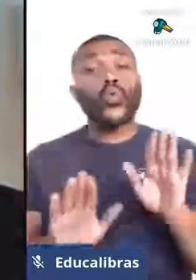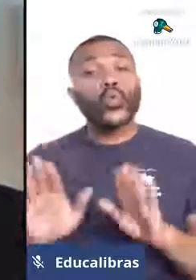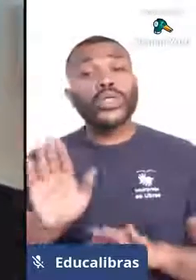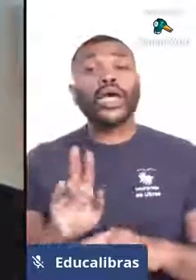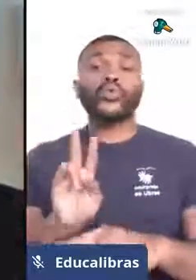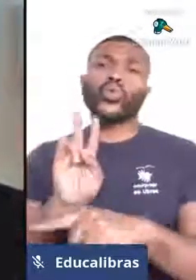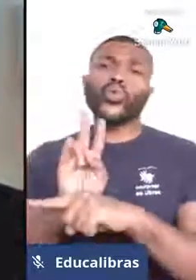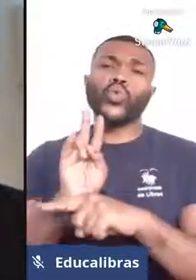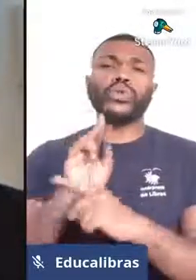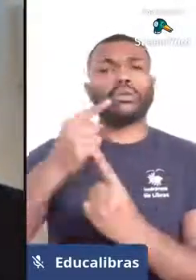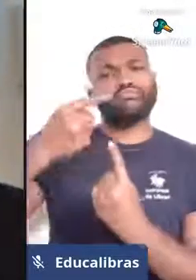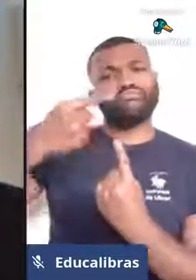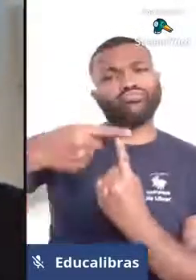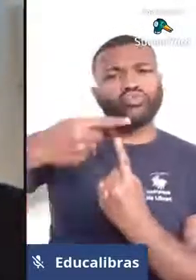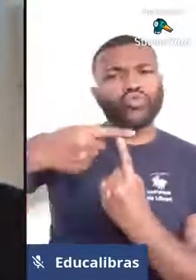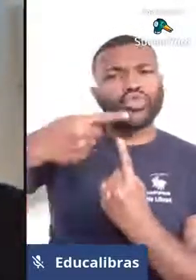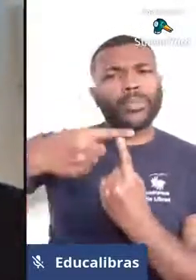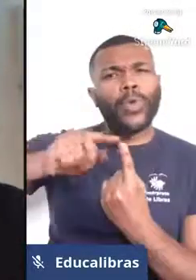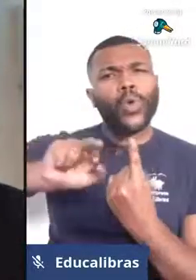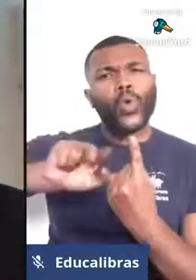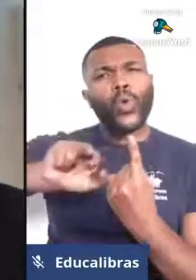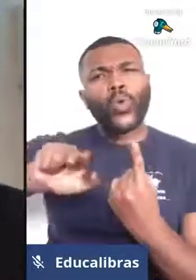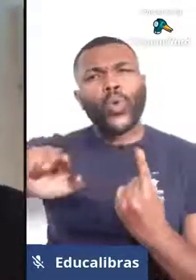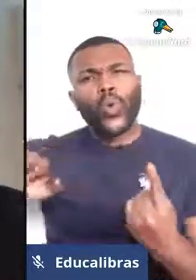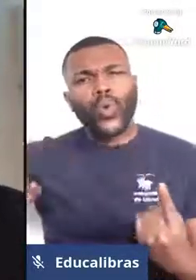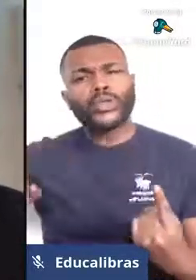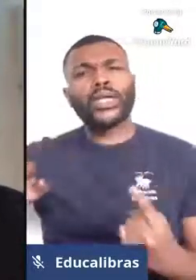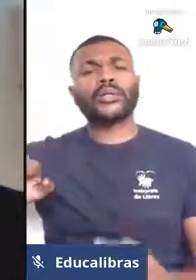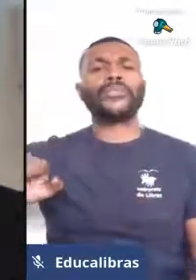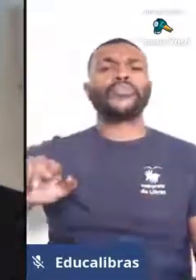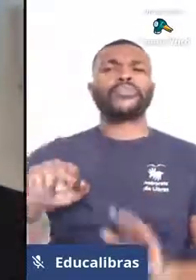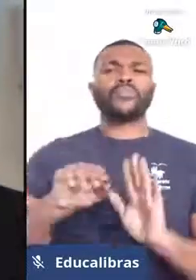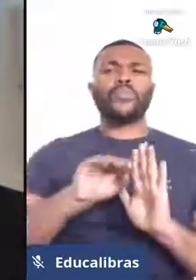programas que se chamam de enlarged print, que você tem